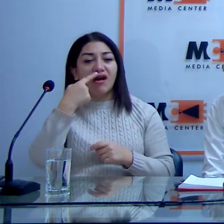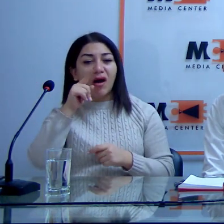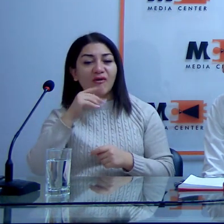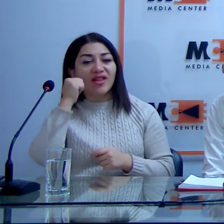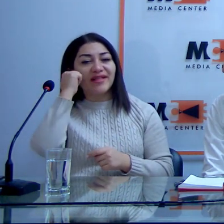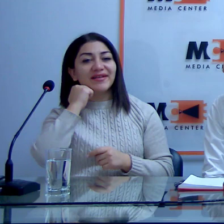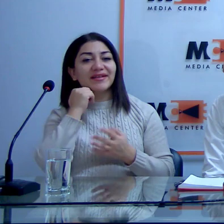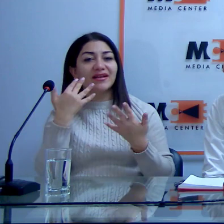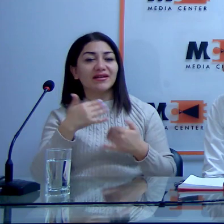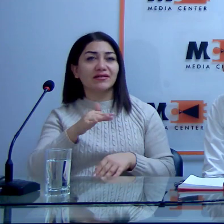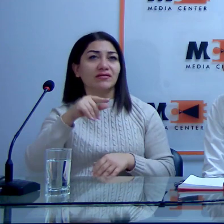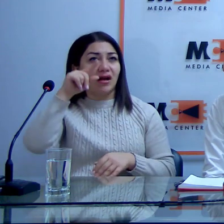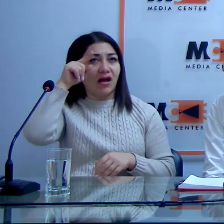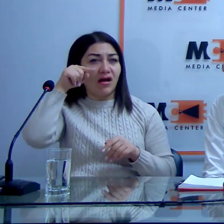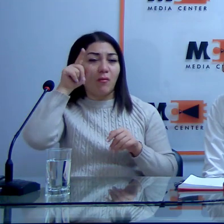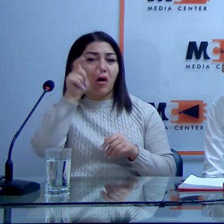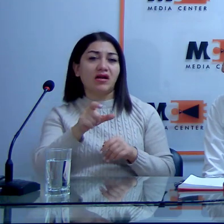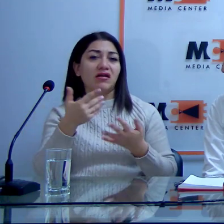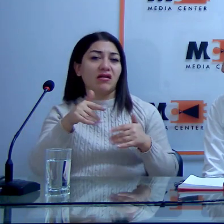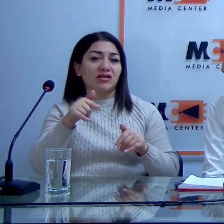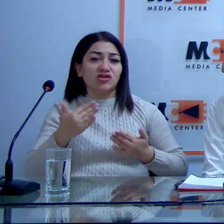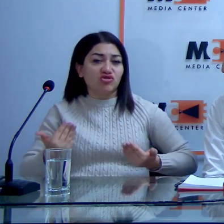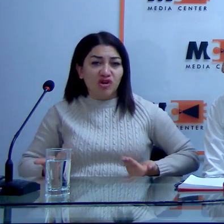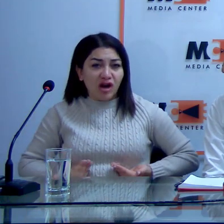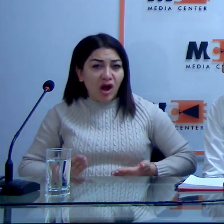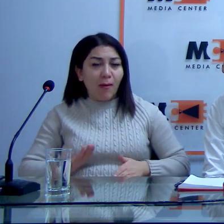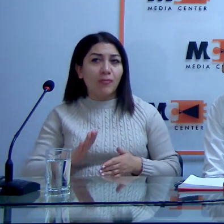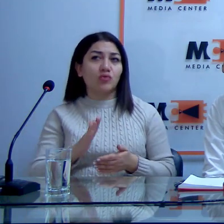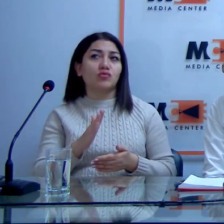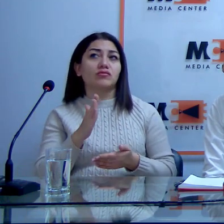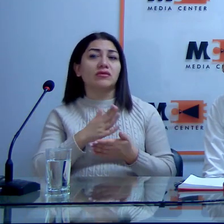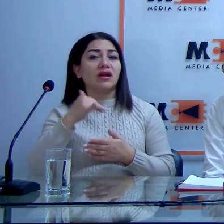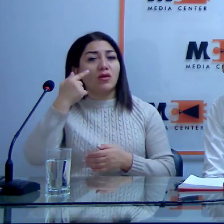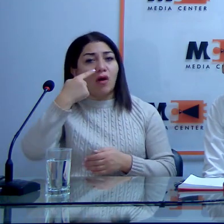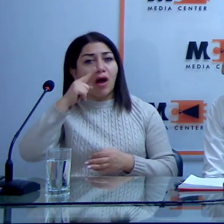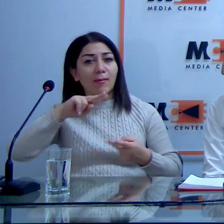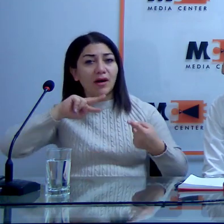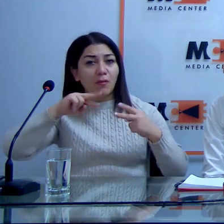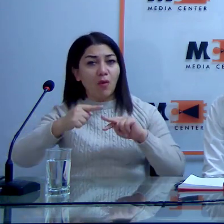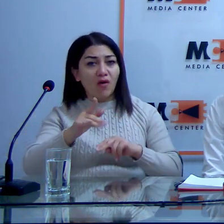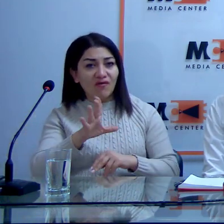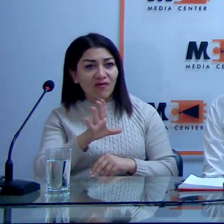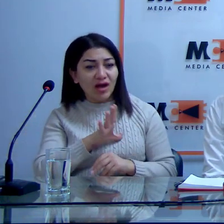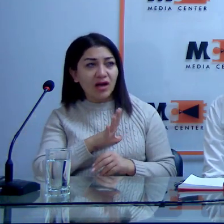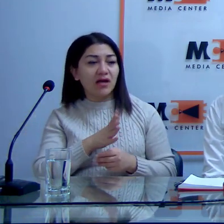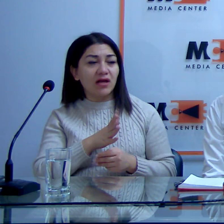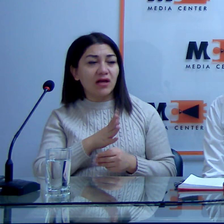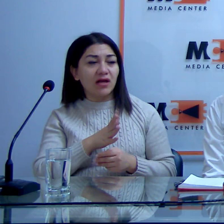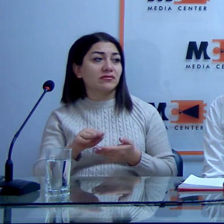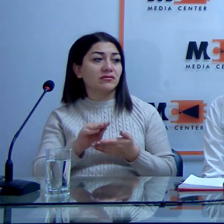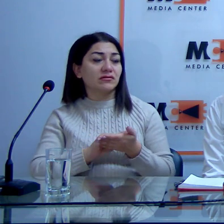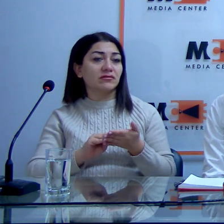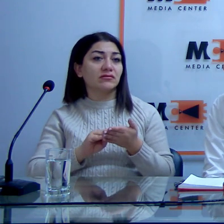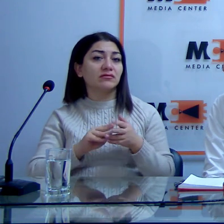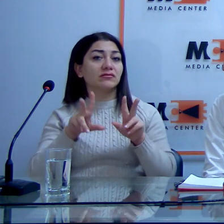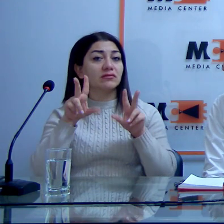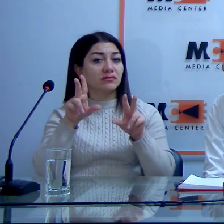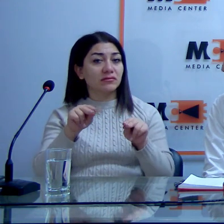հա, տվյալ անձը այլևս այդտեղ չէր բնակվում կամ հեռախոսահամարն էր փոխվել։ Եվս մեկ անգամ շեշտեմ,